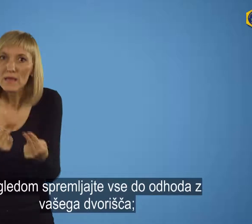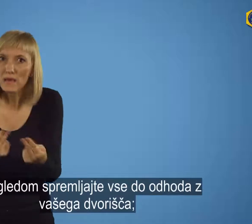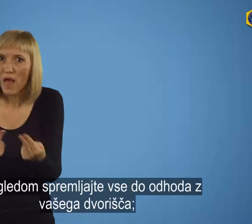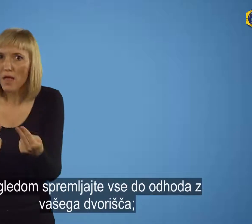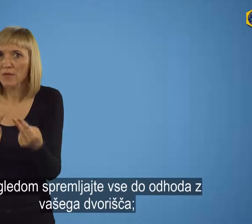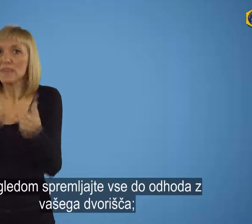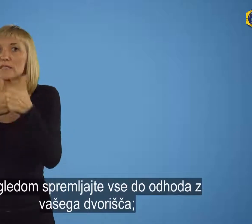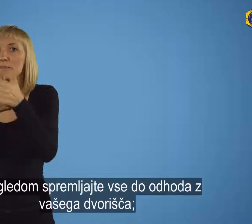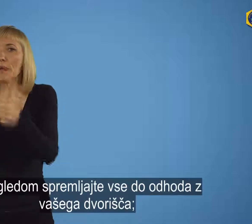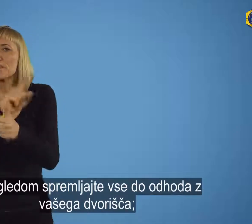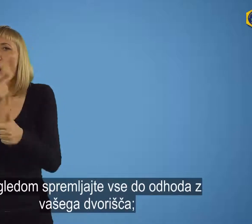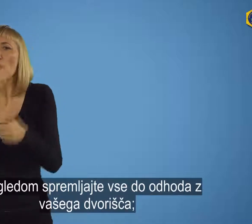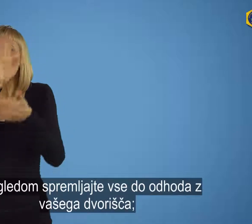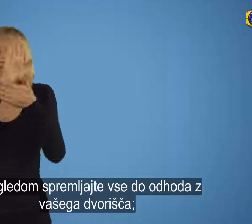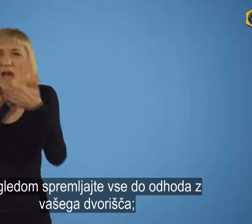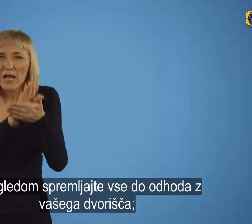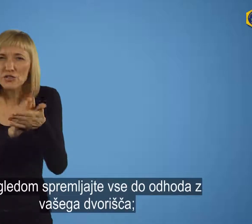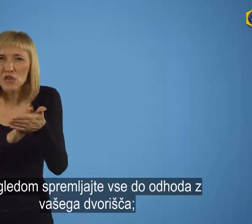do odhoda z vašega dvorišča.